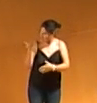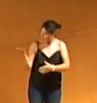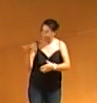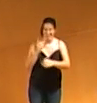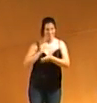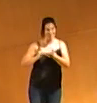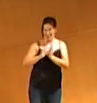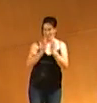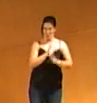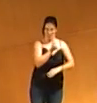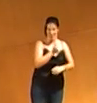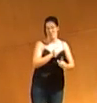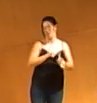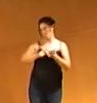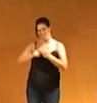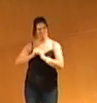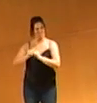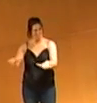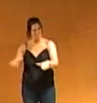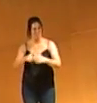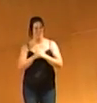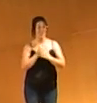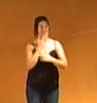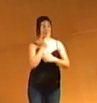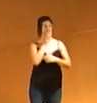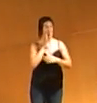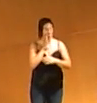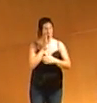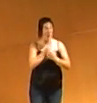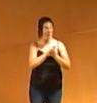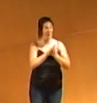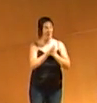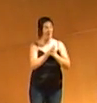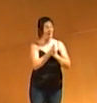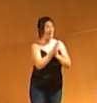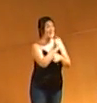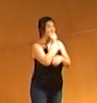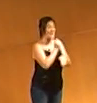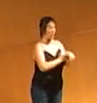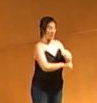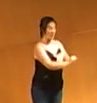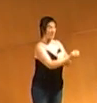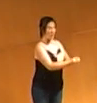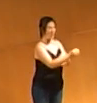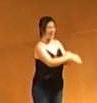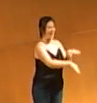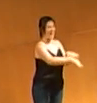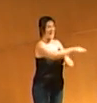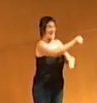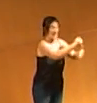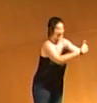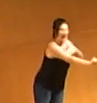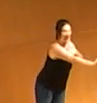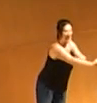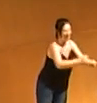famille évolue. Effectivement, les parents deviennent grands-parents. Oui. Et dans ce livre, ce qui apparaît surtout, c'est que les frères sont restés